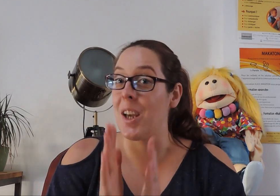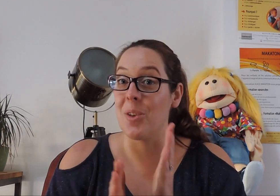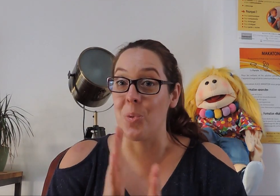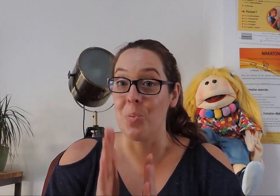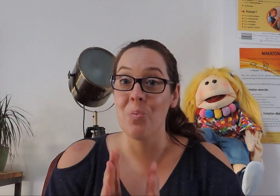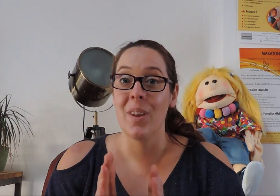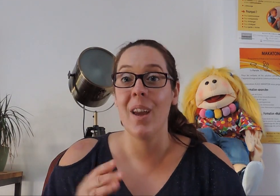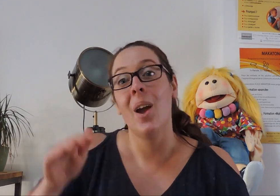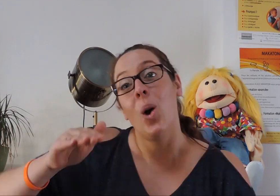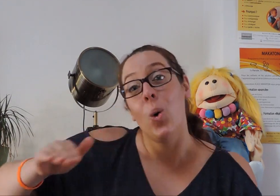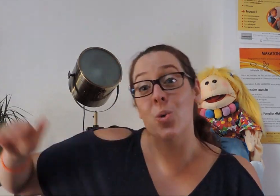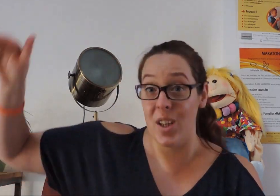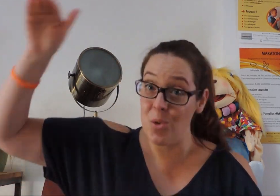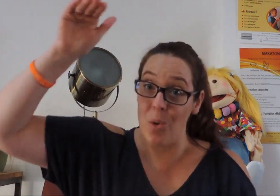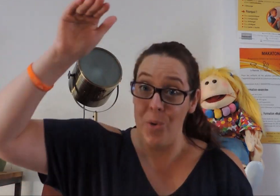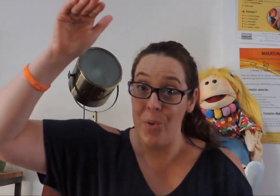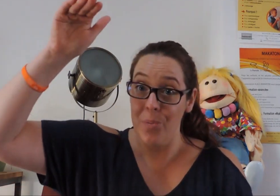Makaton aux adultes